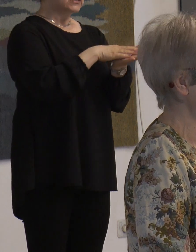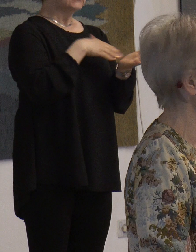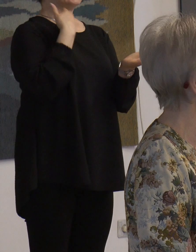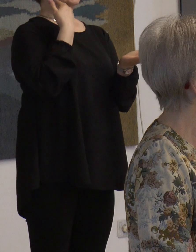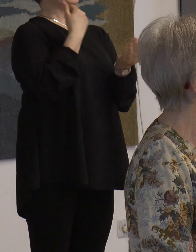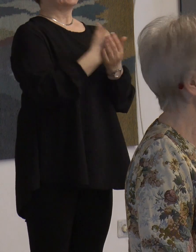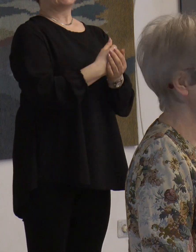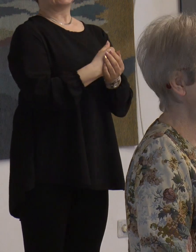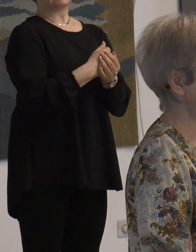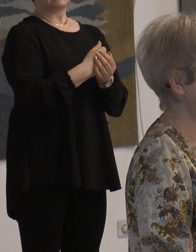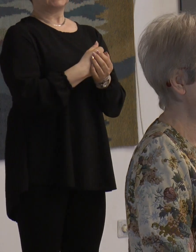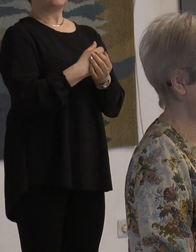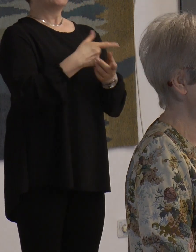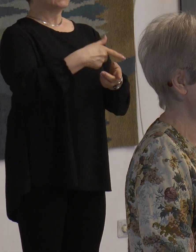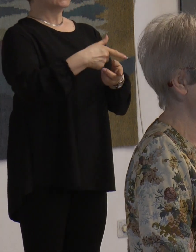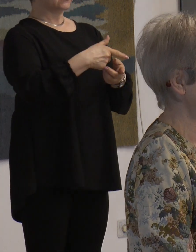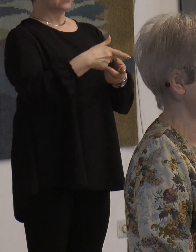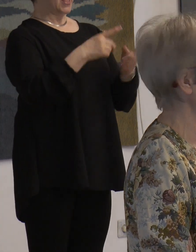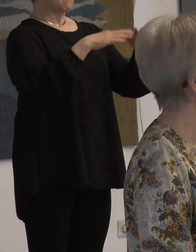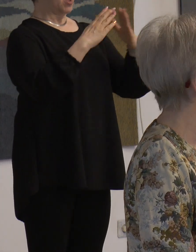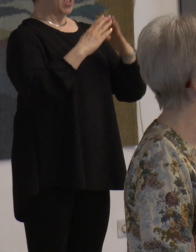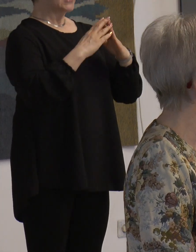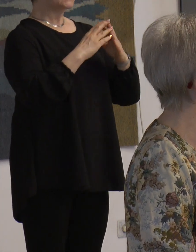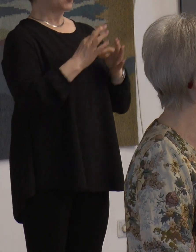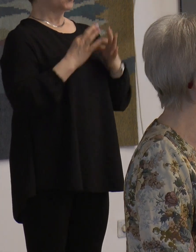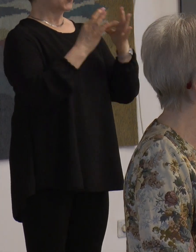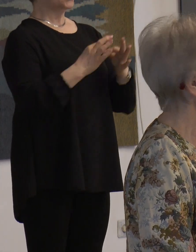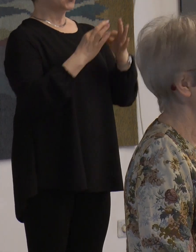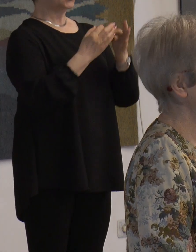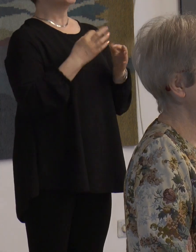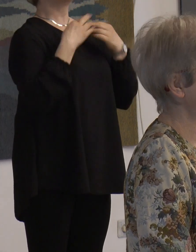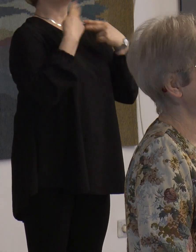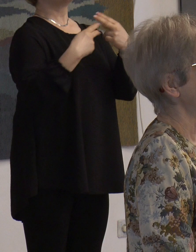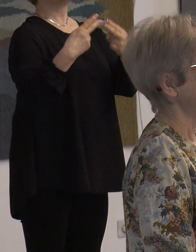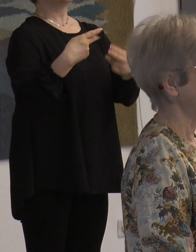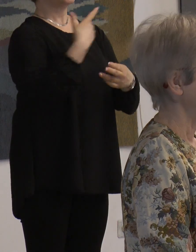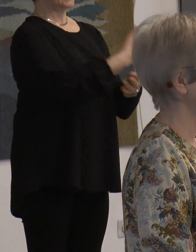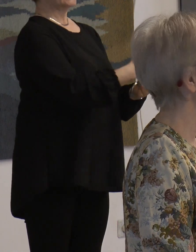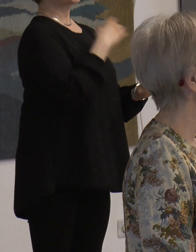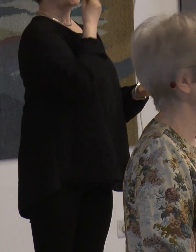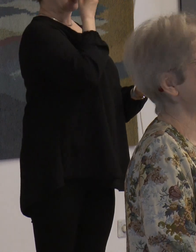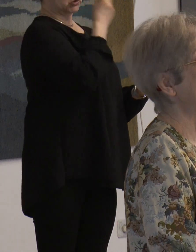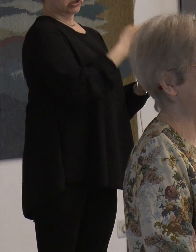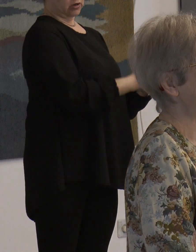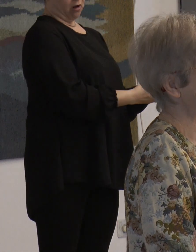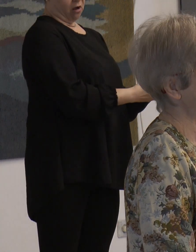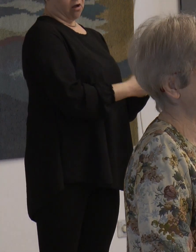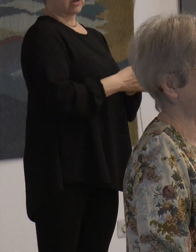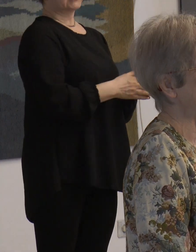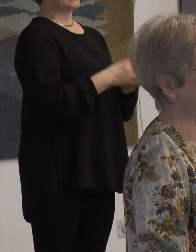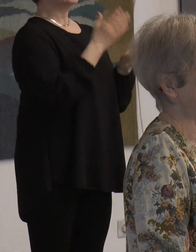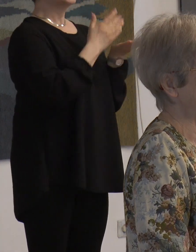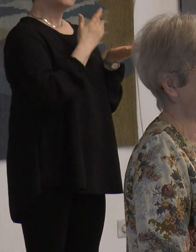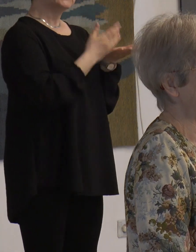közösségi házban, és méltó örököse folytatója lett Rózsika, akinek azt gondolom, hogy ismételten